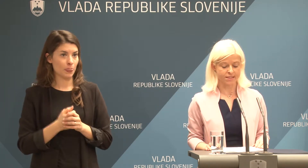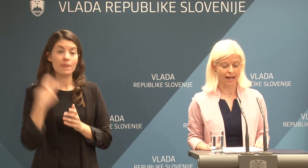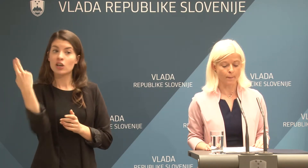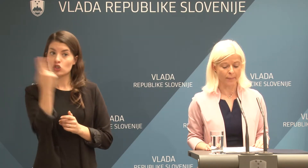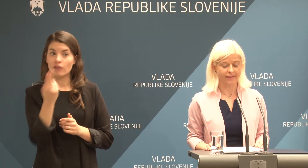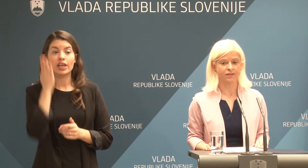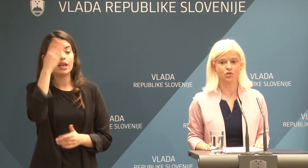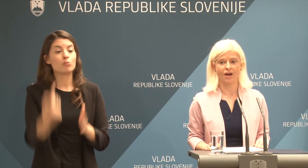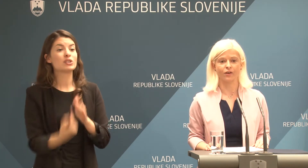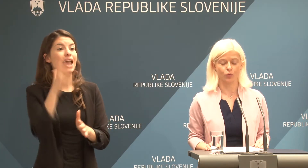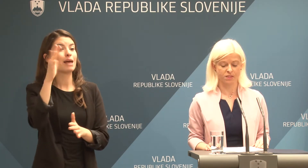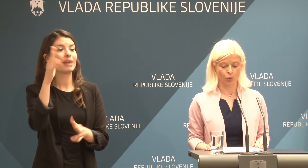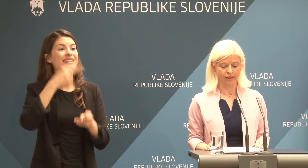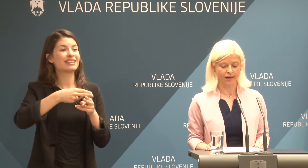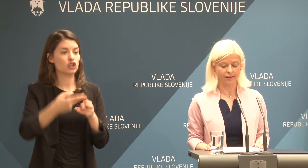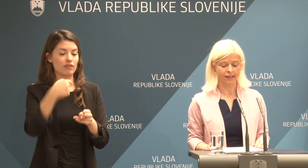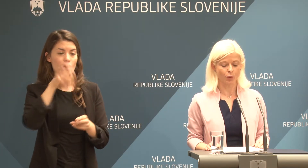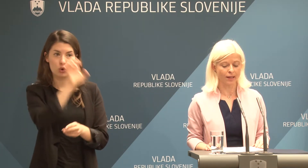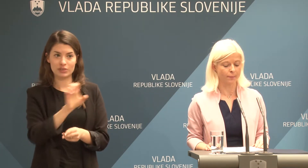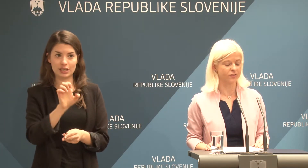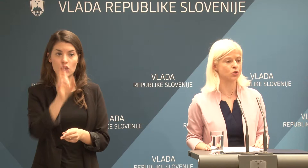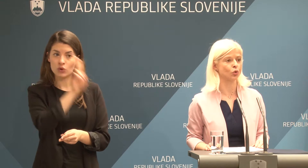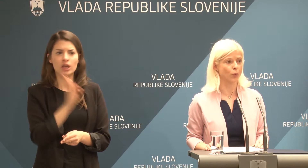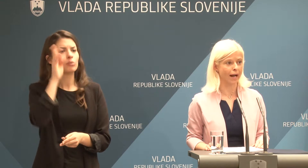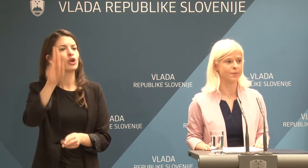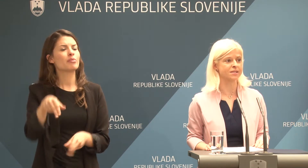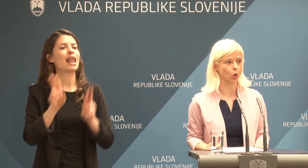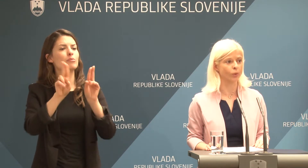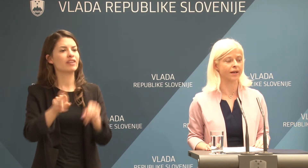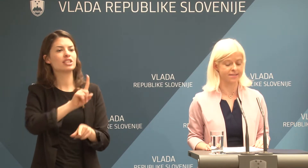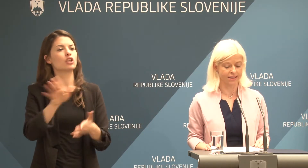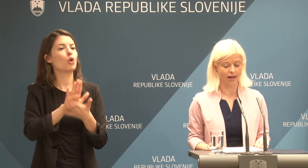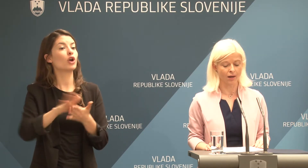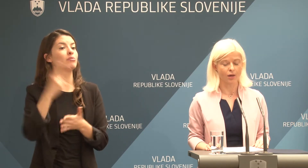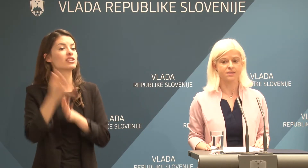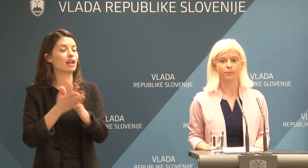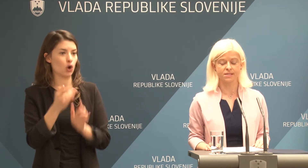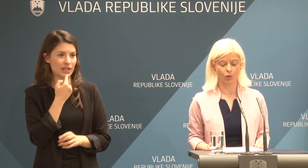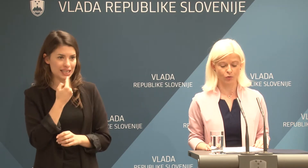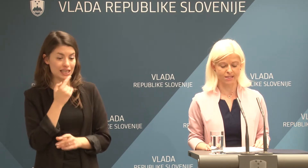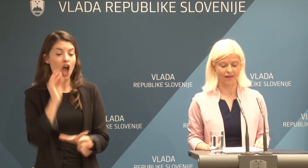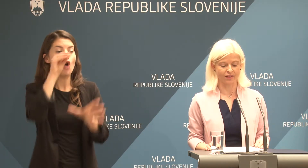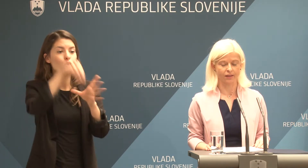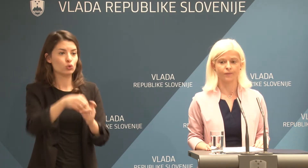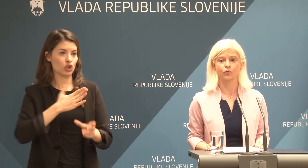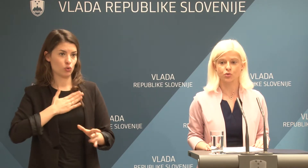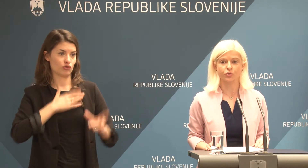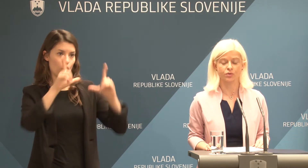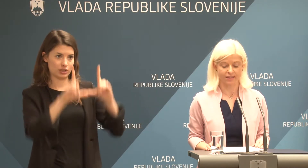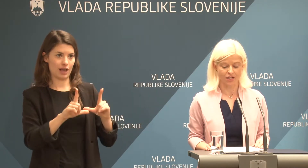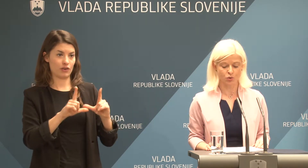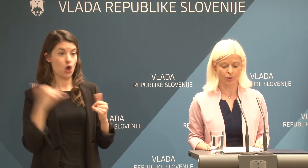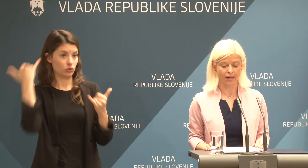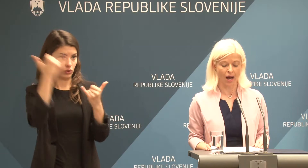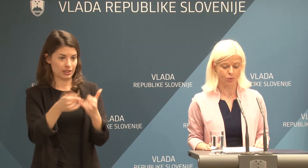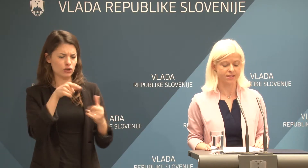tako postala 5. država Evropske unije, ki bo imela pravico do uporabe znakovnega jezika zapisano v Ustavi. To so do